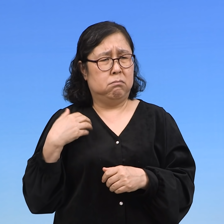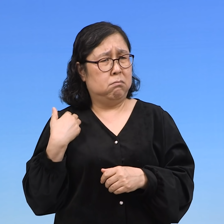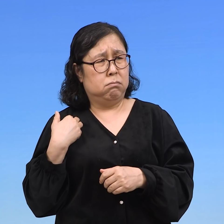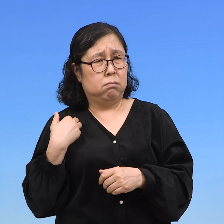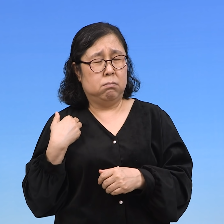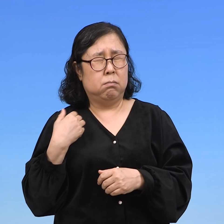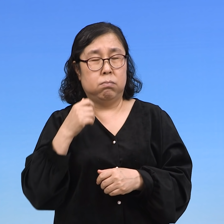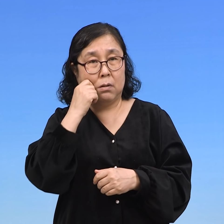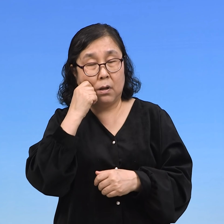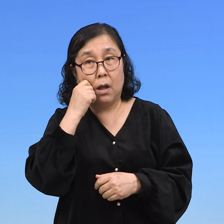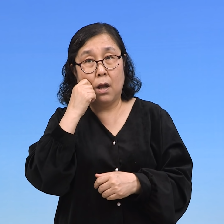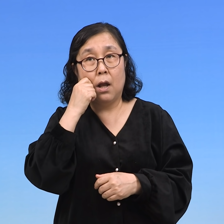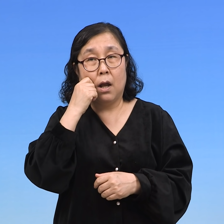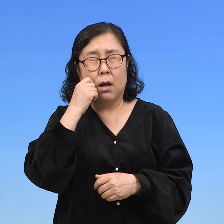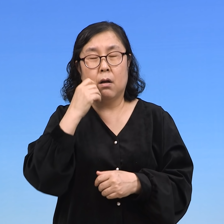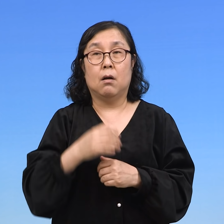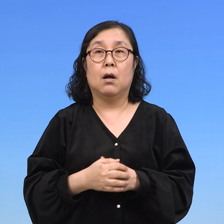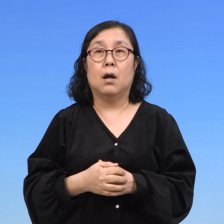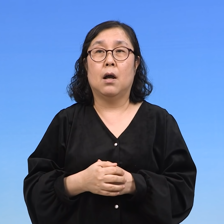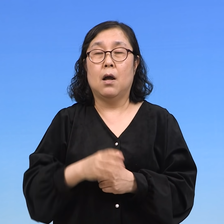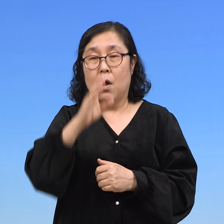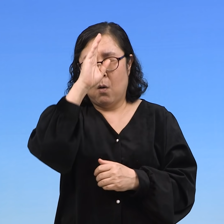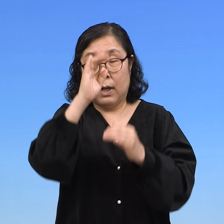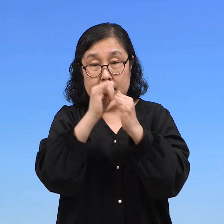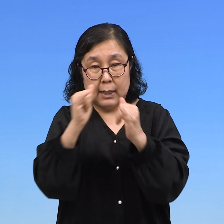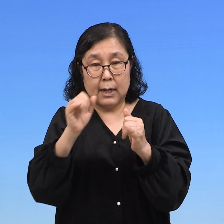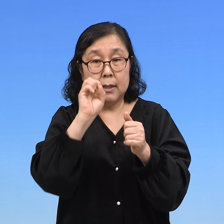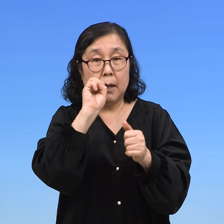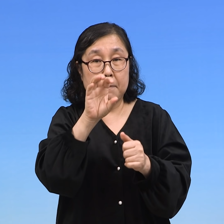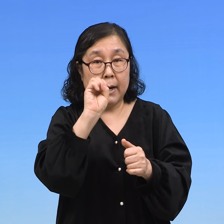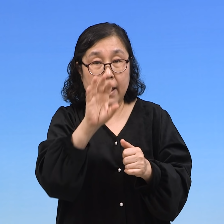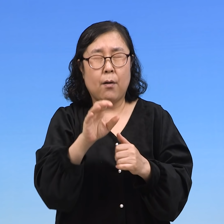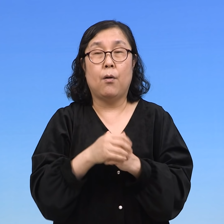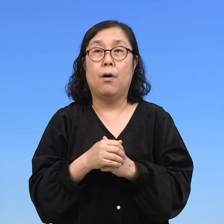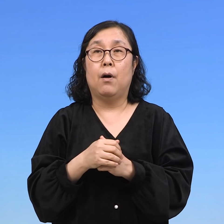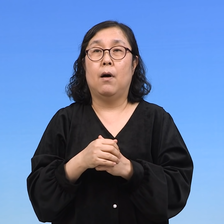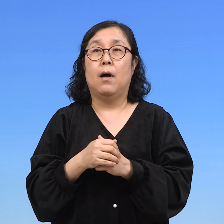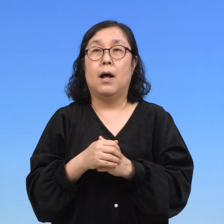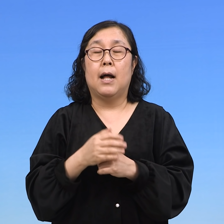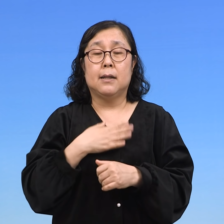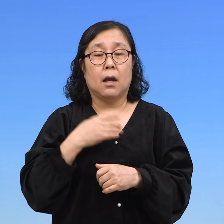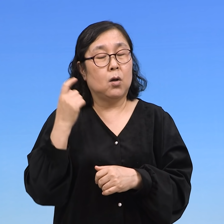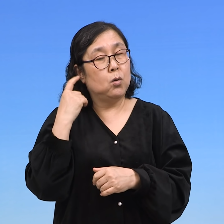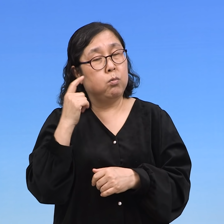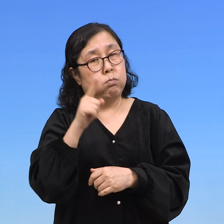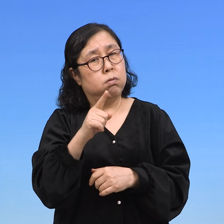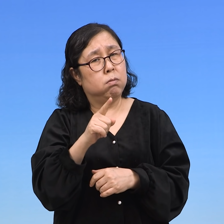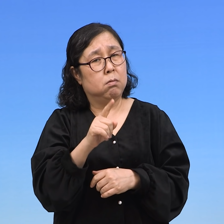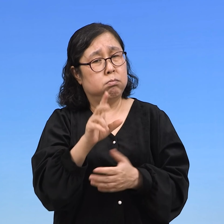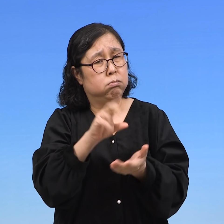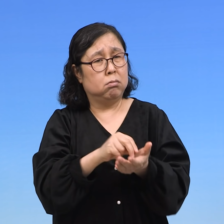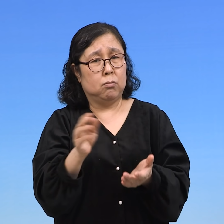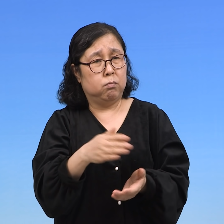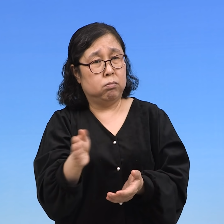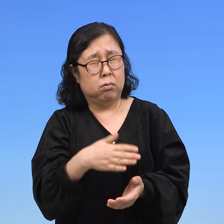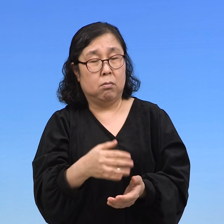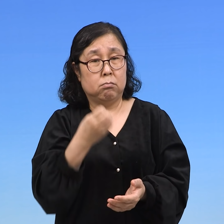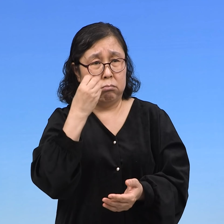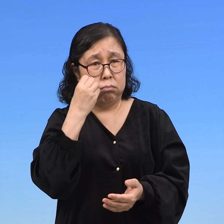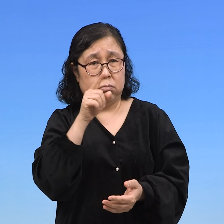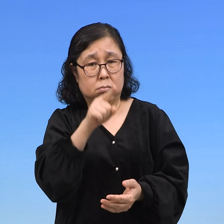나도 모르는 게 있구나 이렇게 받지 않고요 환자들한테 이렇게 말하기 쉽다는 겁니다 내가 들어보니까 당신은 별 문제